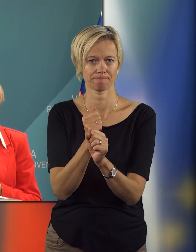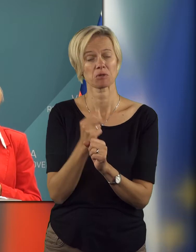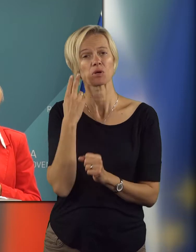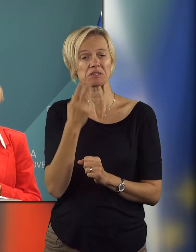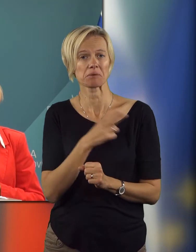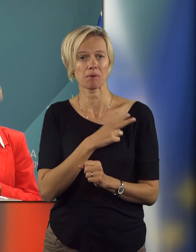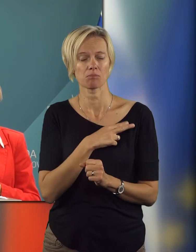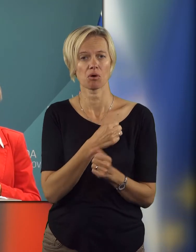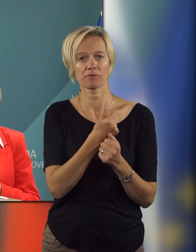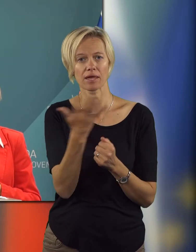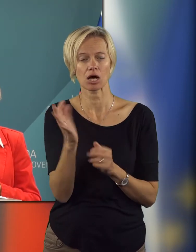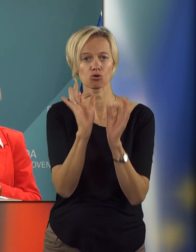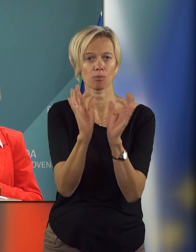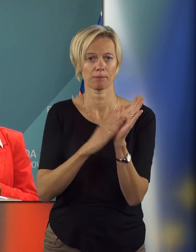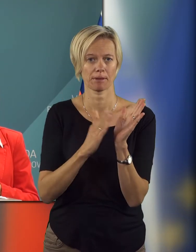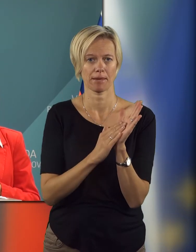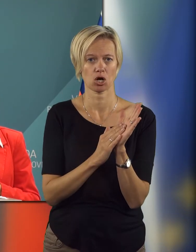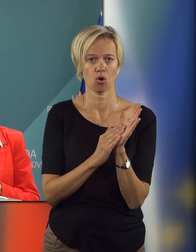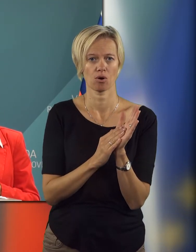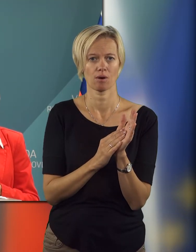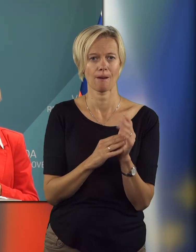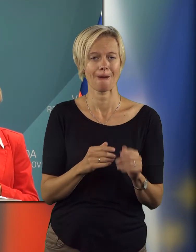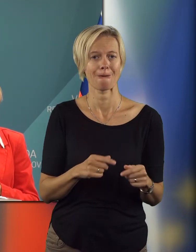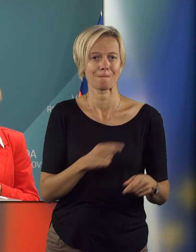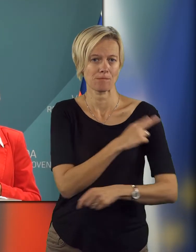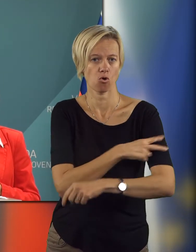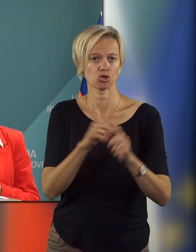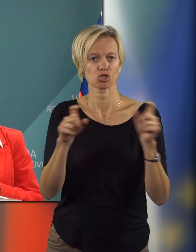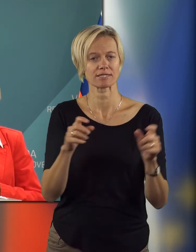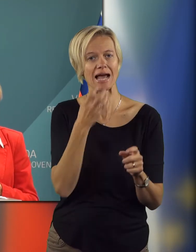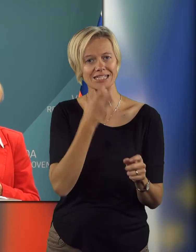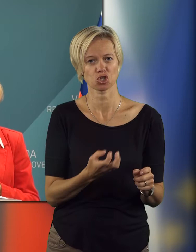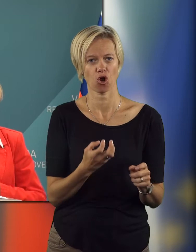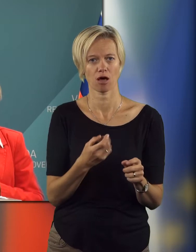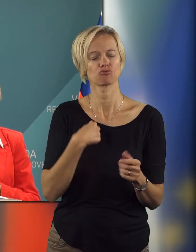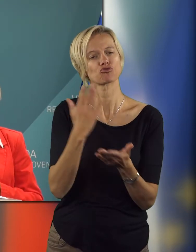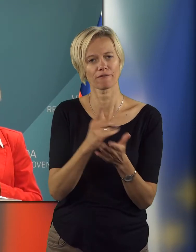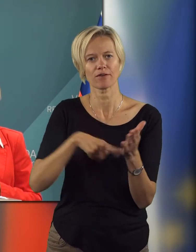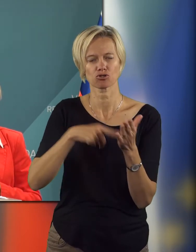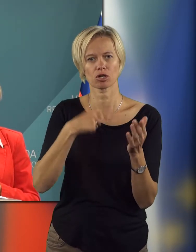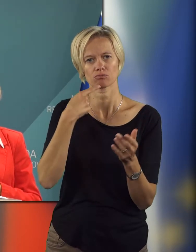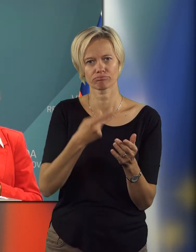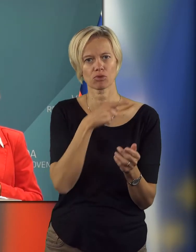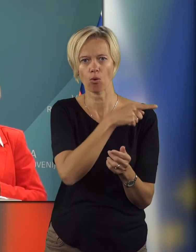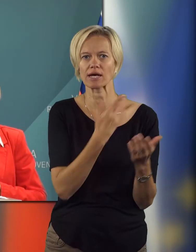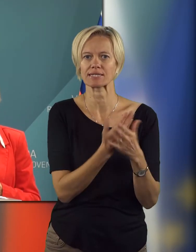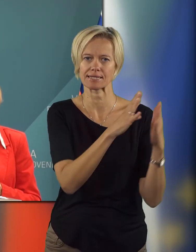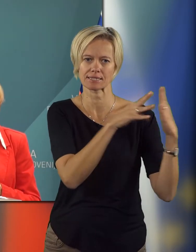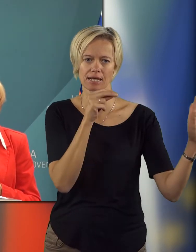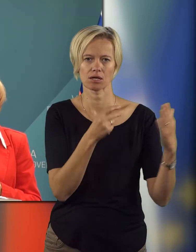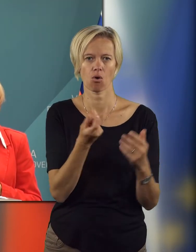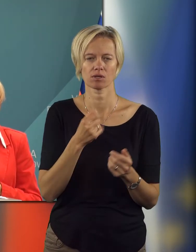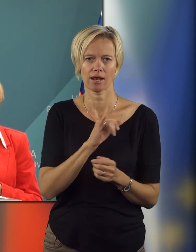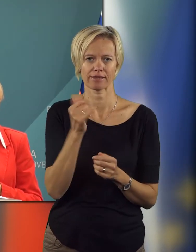dela. Glejte, imamo recimo kar nekaj dobrih primerov. Bolnišnica Izola, ker sem jo že večkrat omenila za